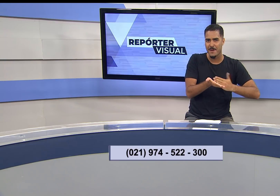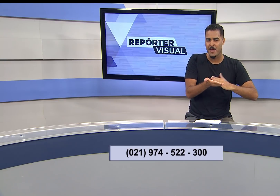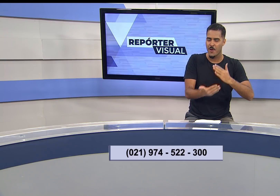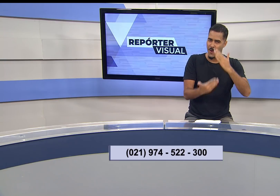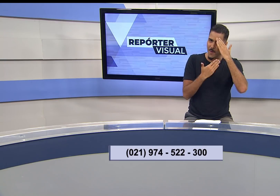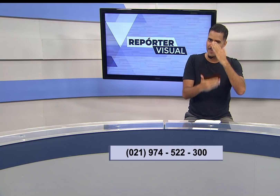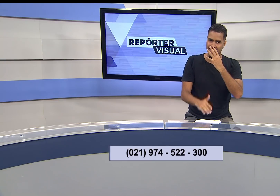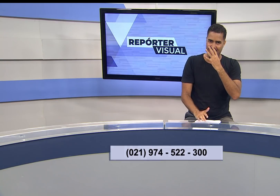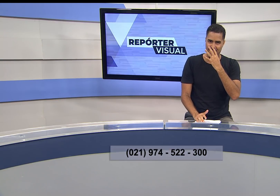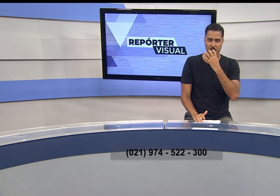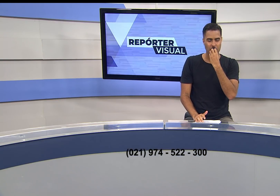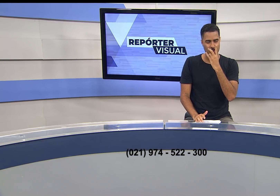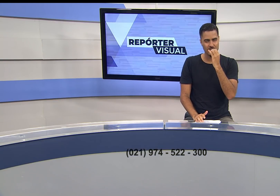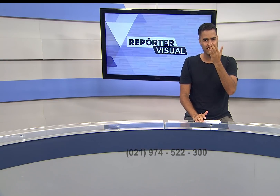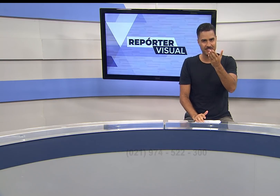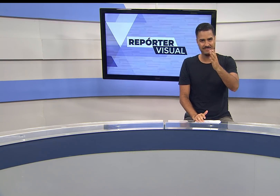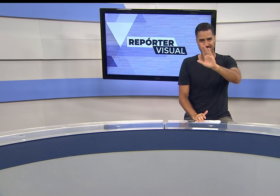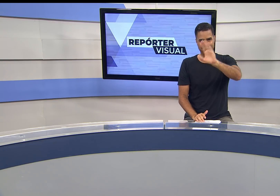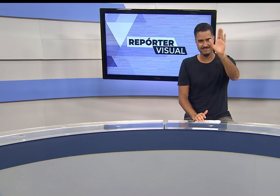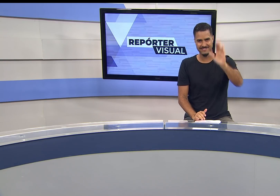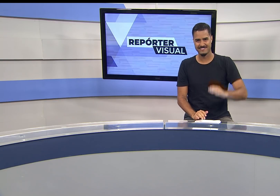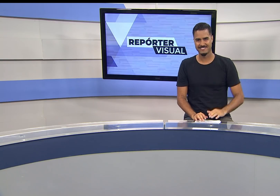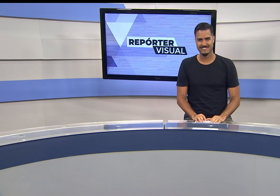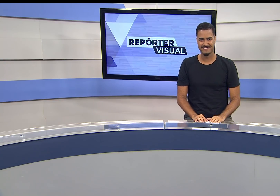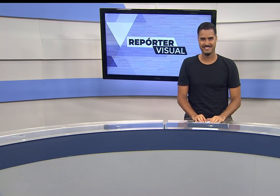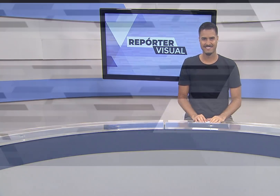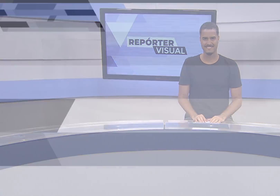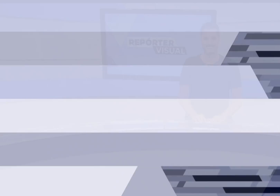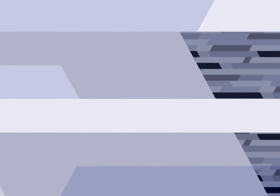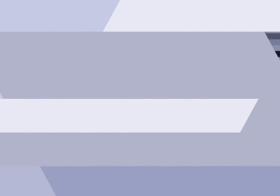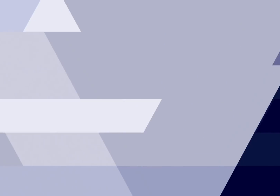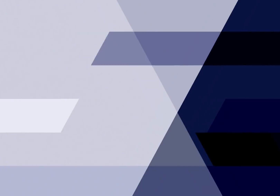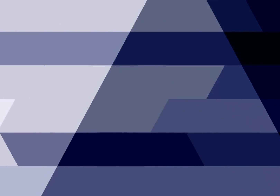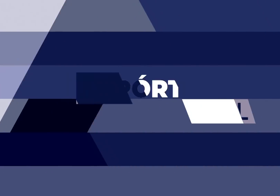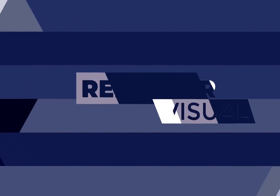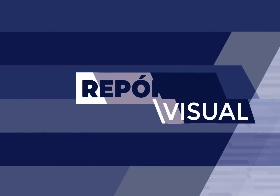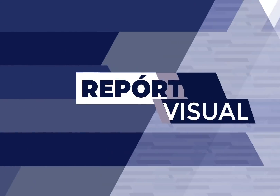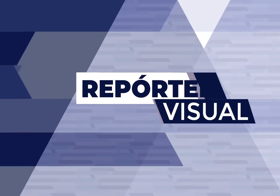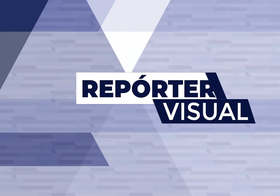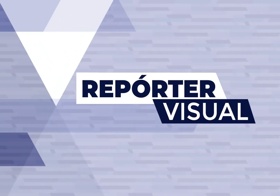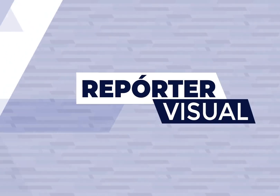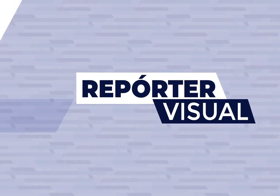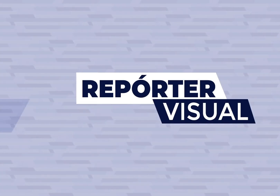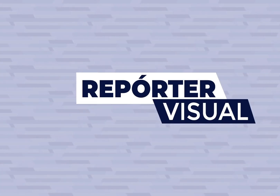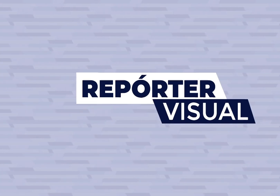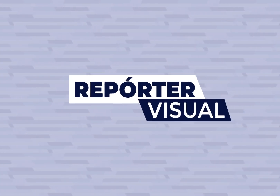Muito obrigado pela companhia. Bom dia pra você. Tchau.